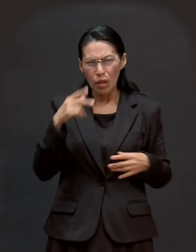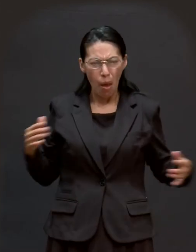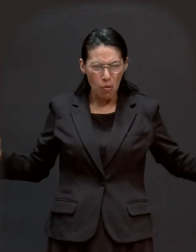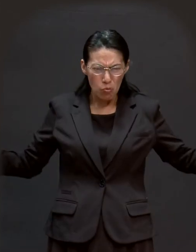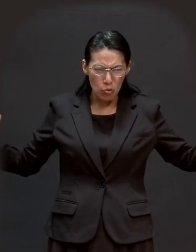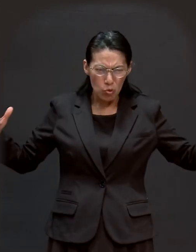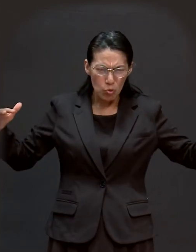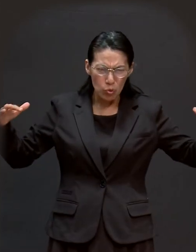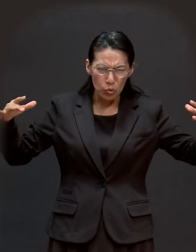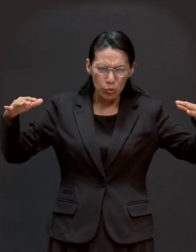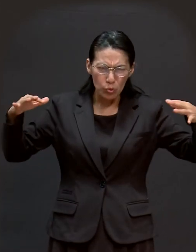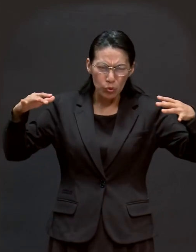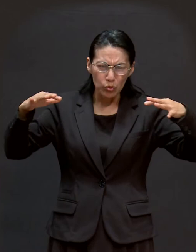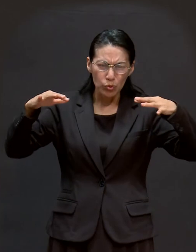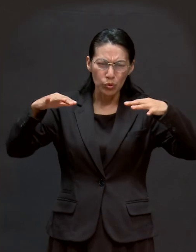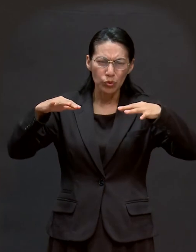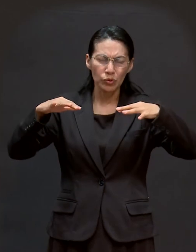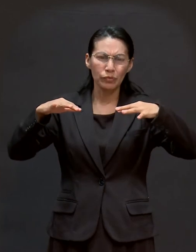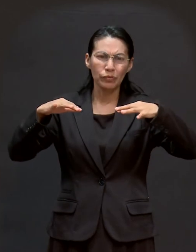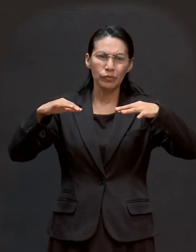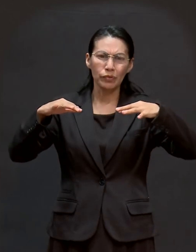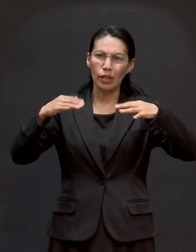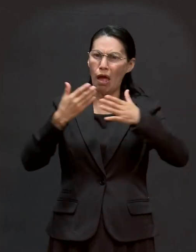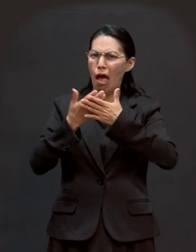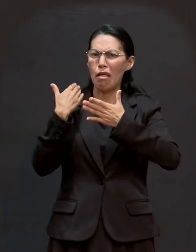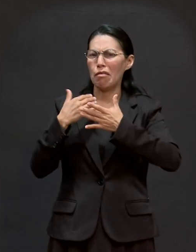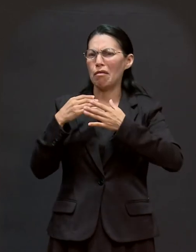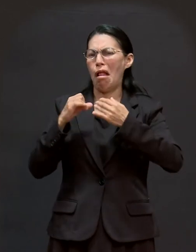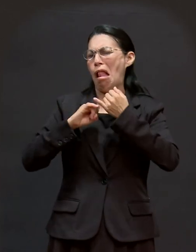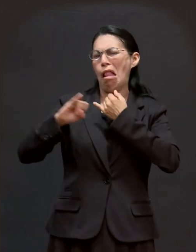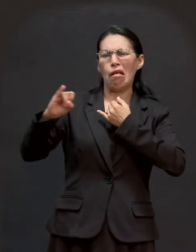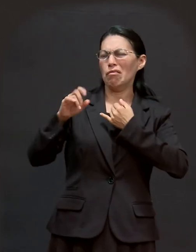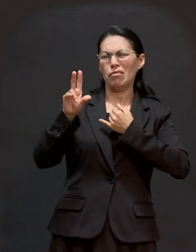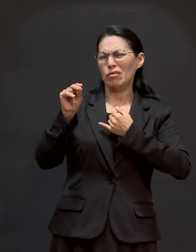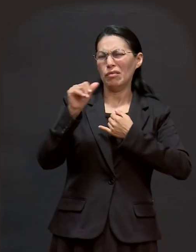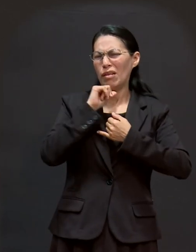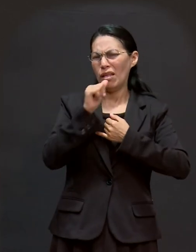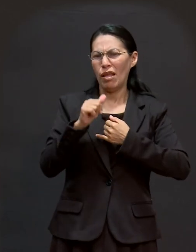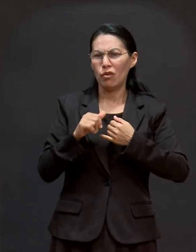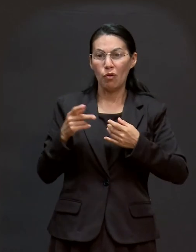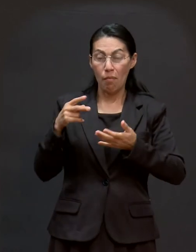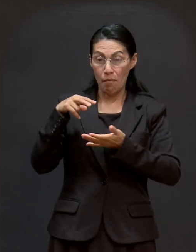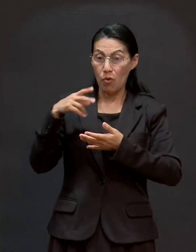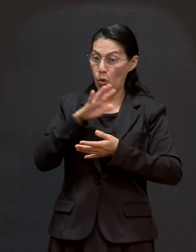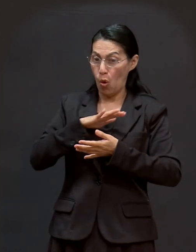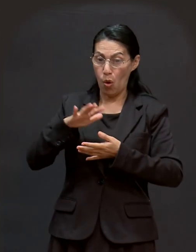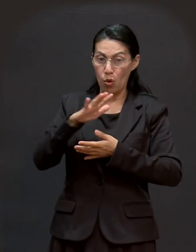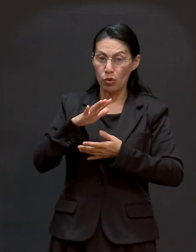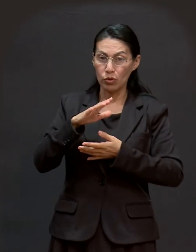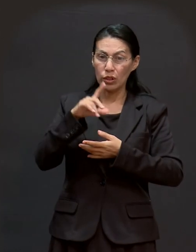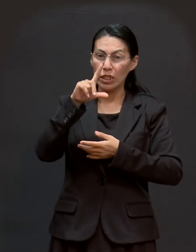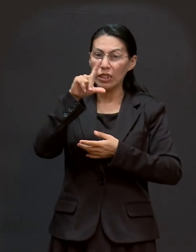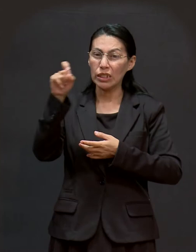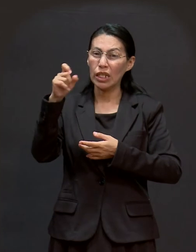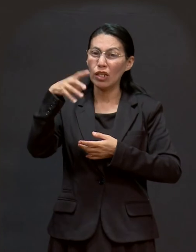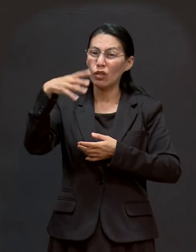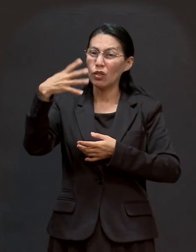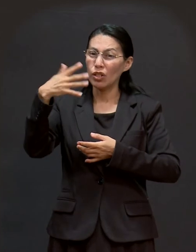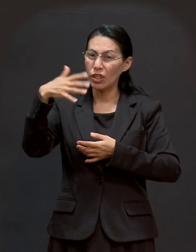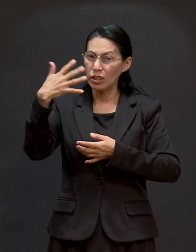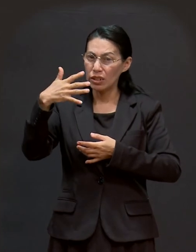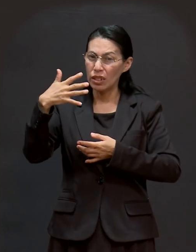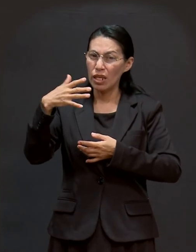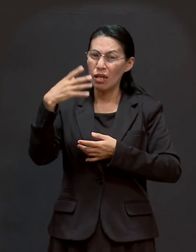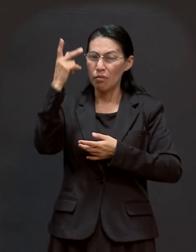en nosotros los capellanes a veces somos así en ese tiempo no había nada de distanciamiento social todos se levantaron